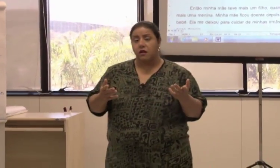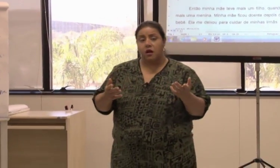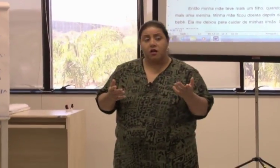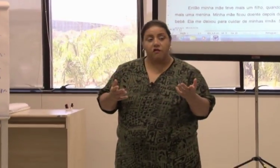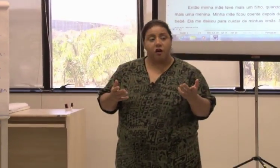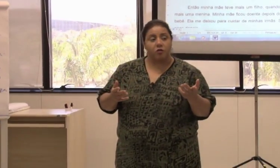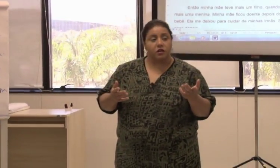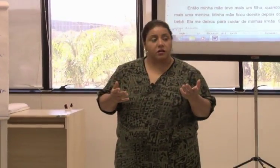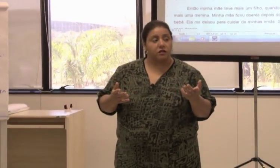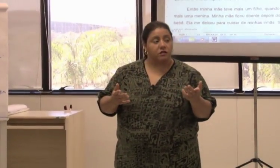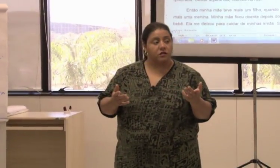Volta.